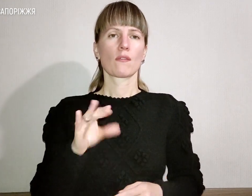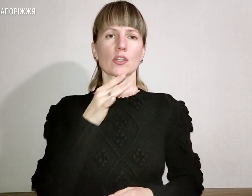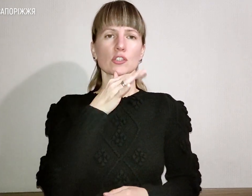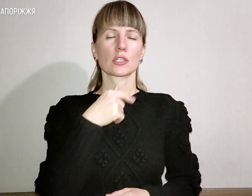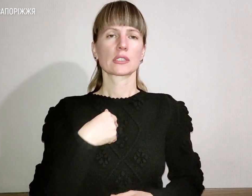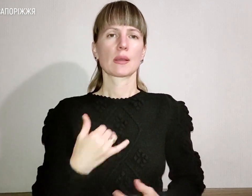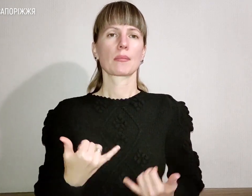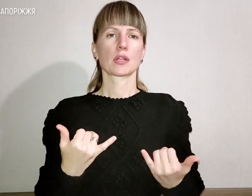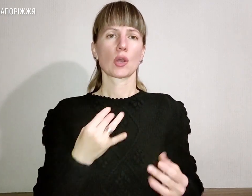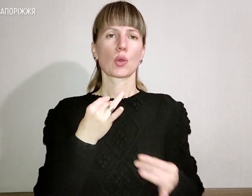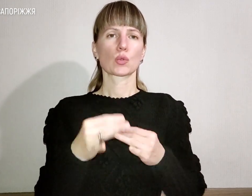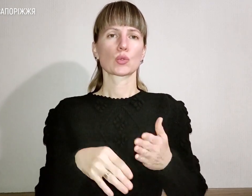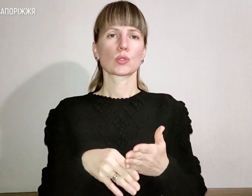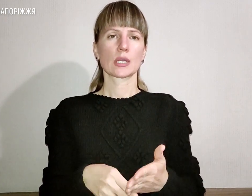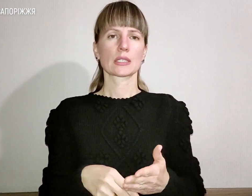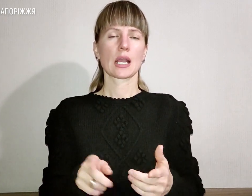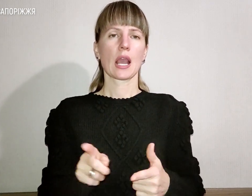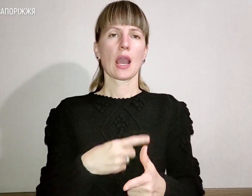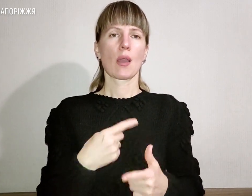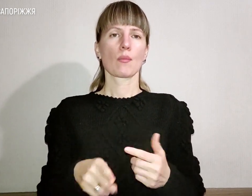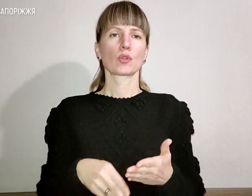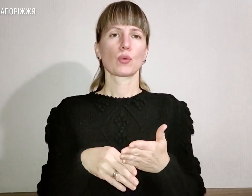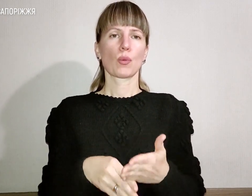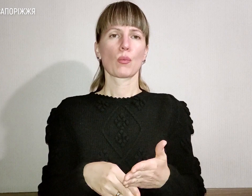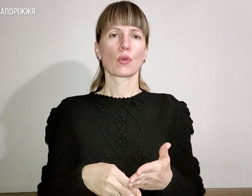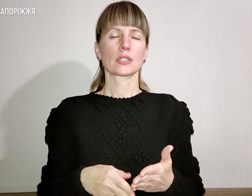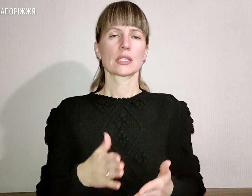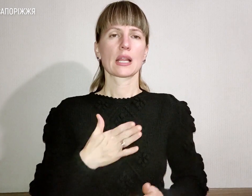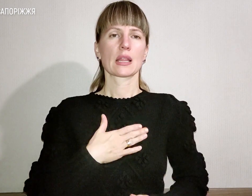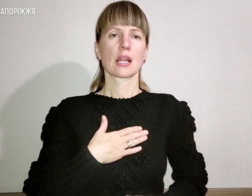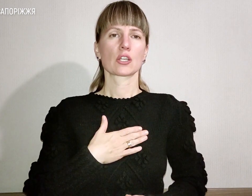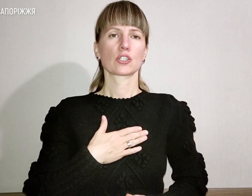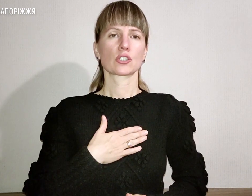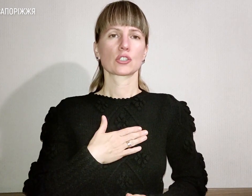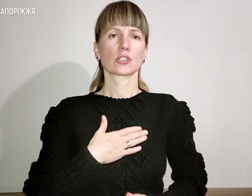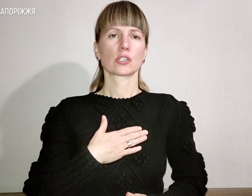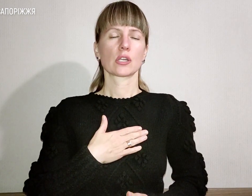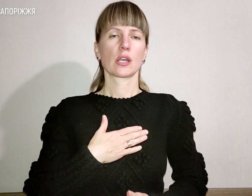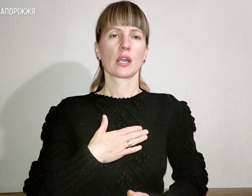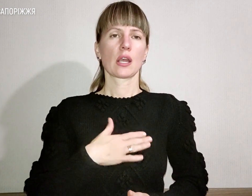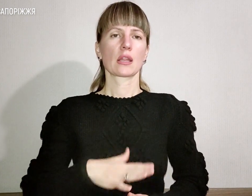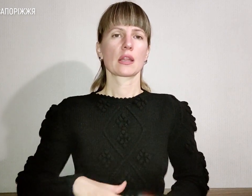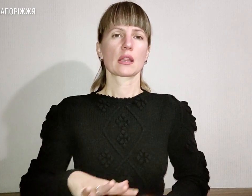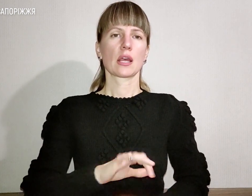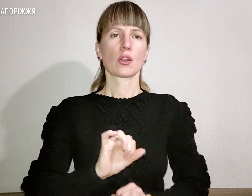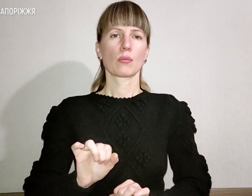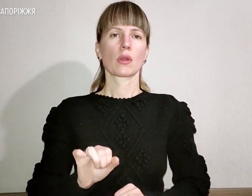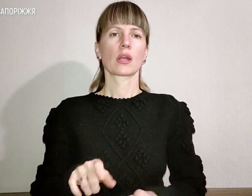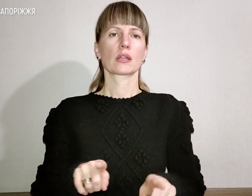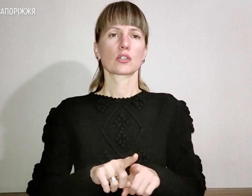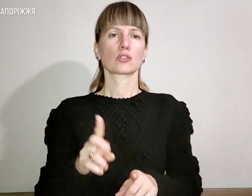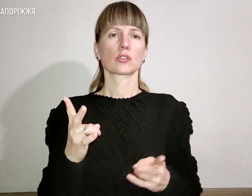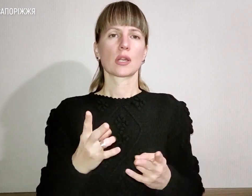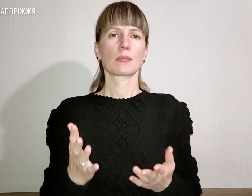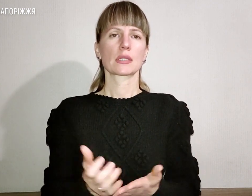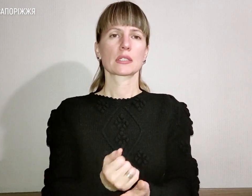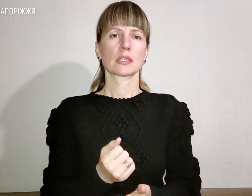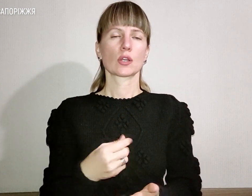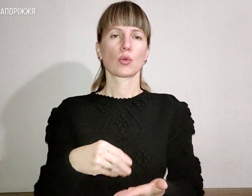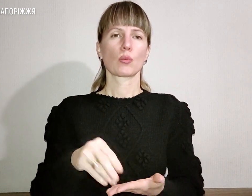приділяю консультаціям або допомозі нашій теробороні. Ну, тобто те, що треба там знайти, докупити якісь